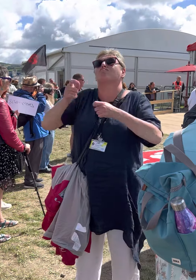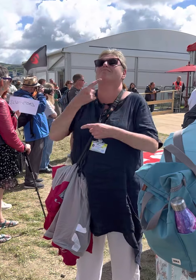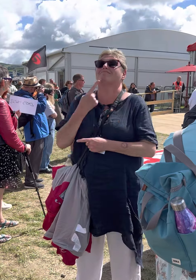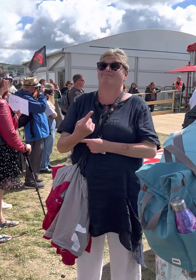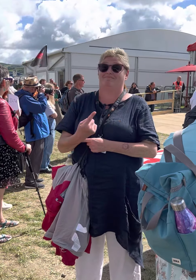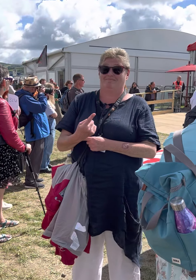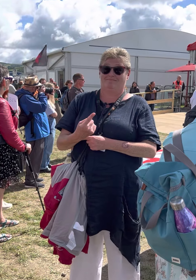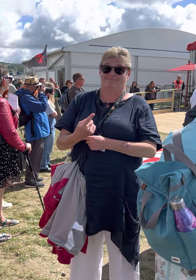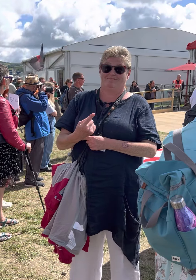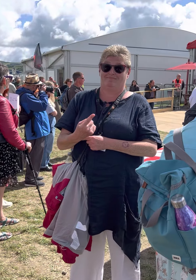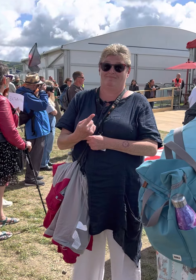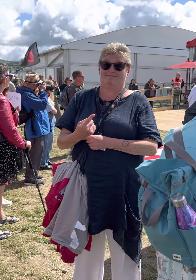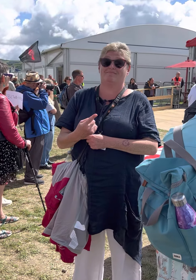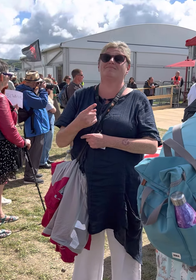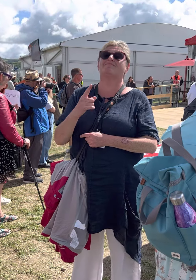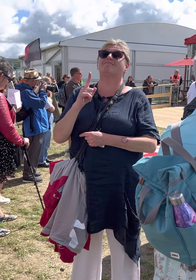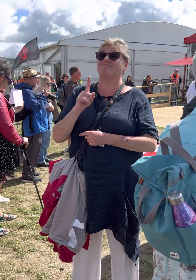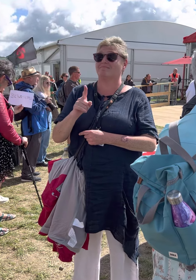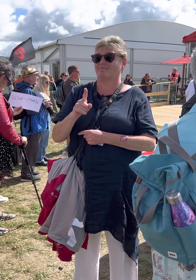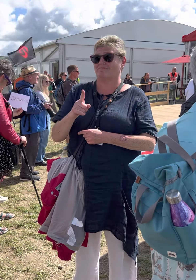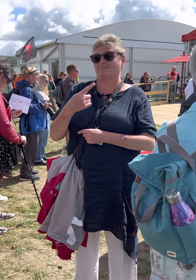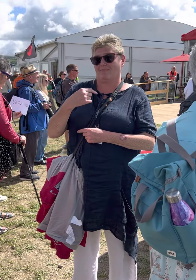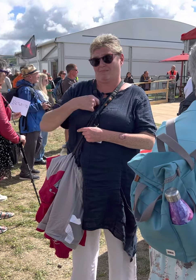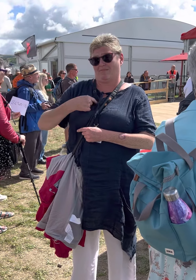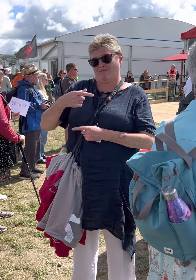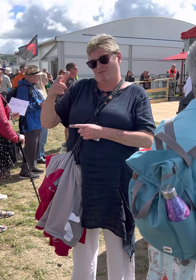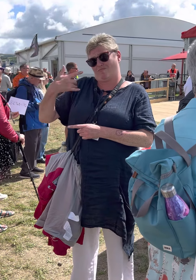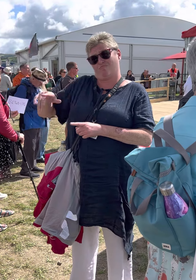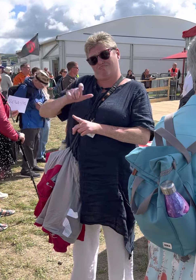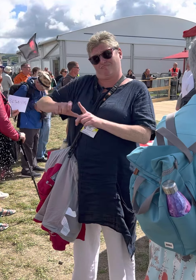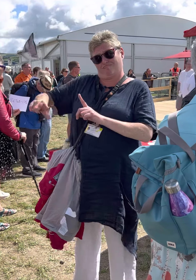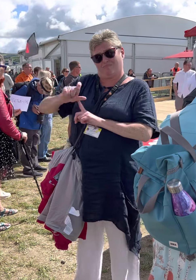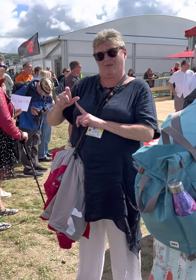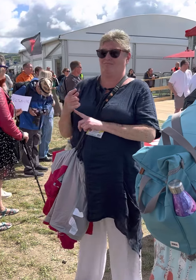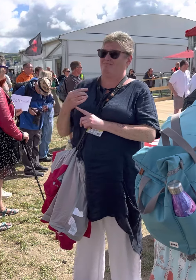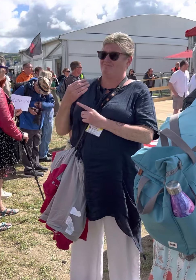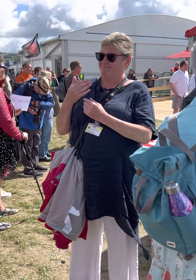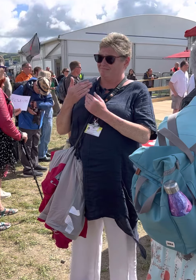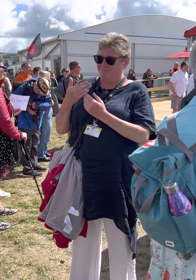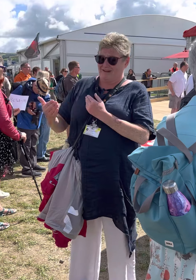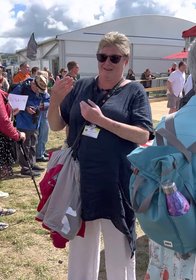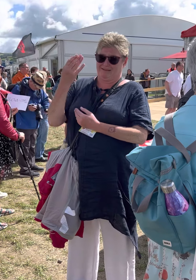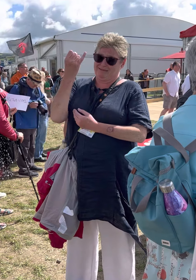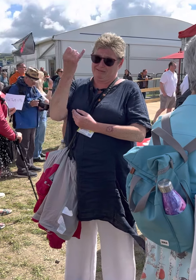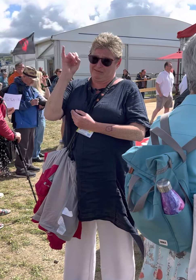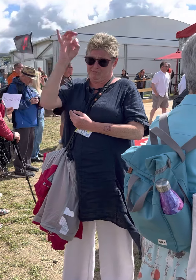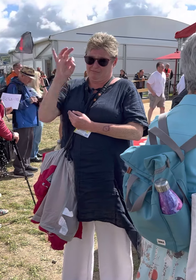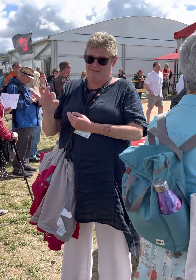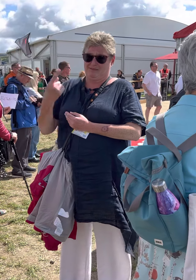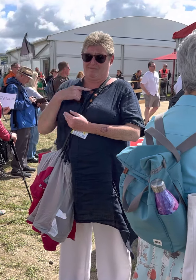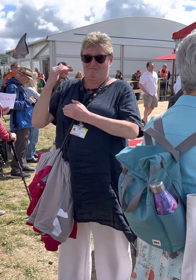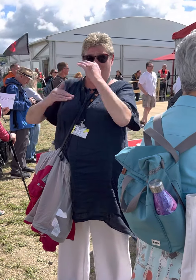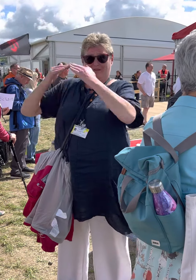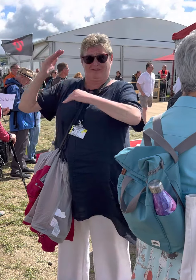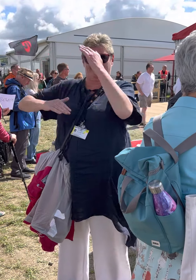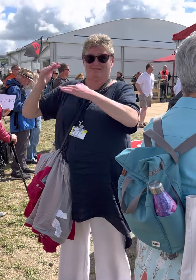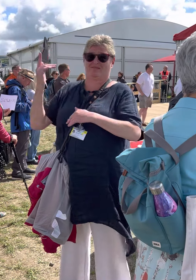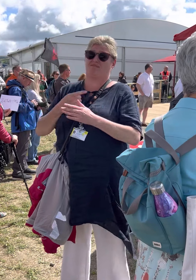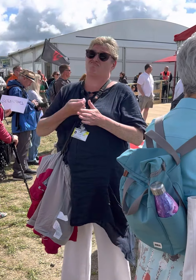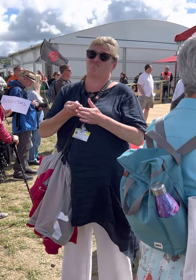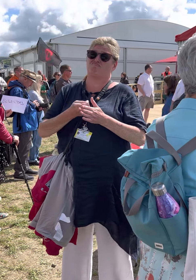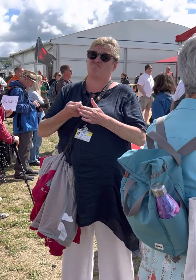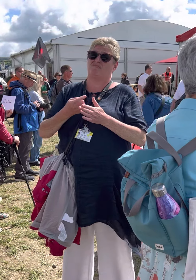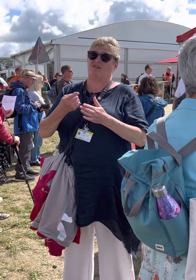ddeud. Felly, dwi'n dod o cymuned lle mae bron iawn 60% o adeiladu yn y